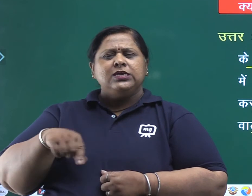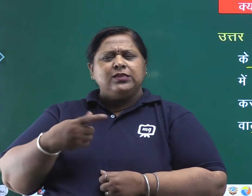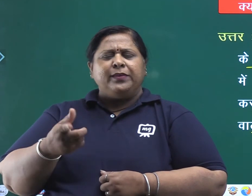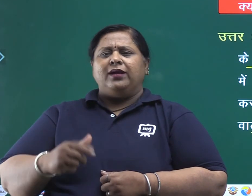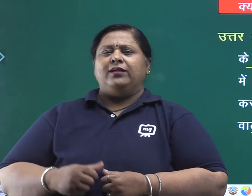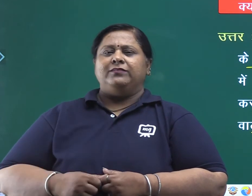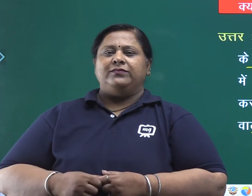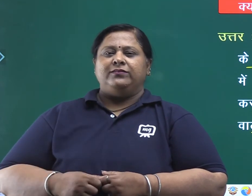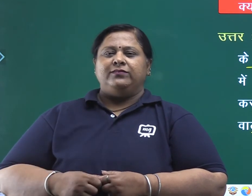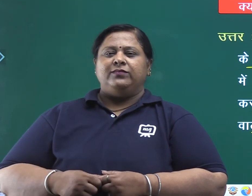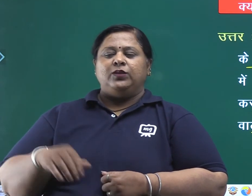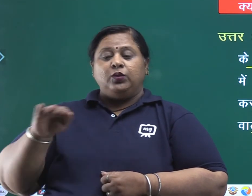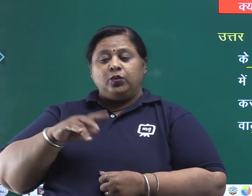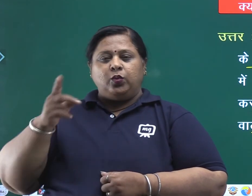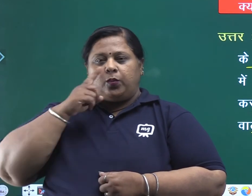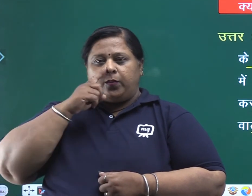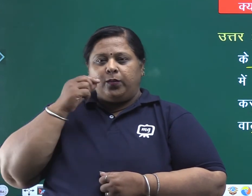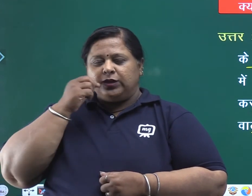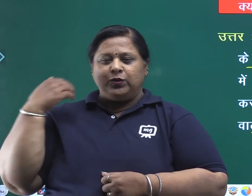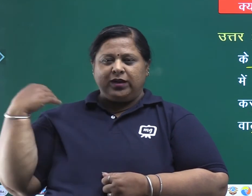प्रकार दोनों बच्चों ने